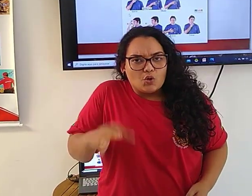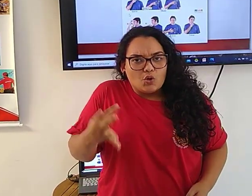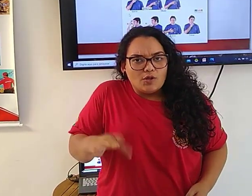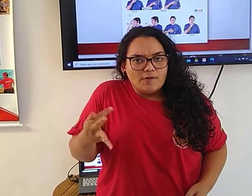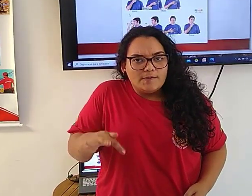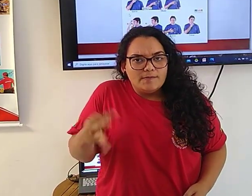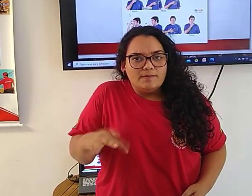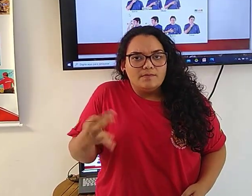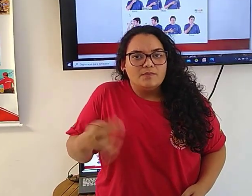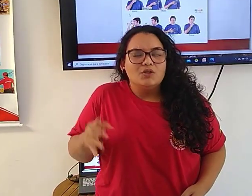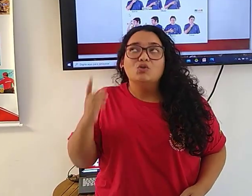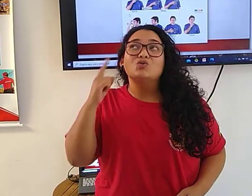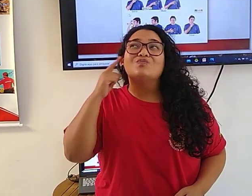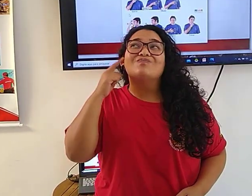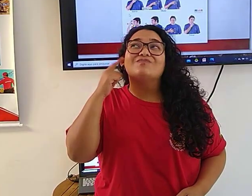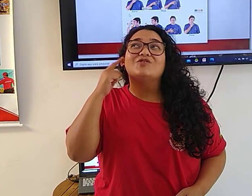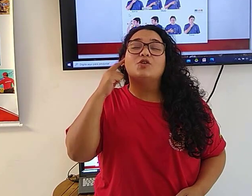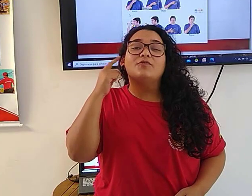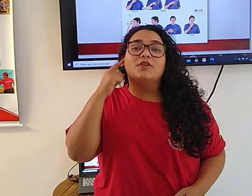dor de ouvido,